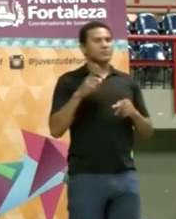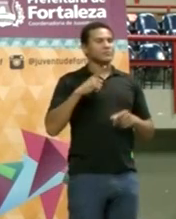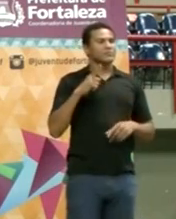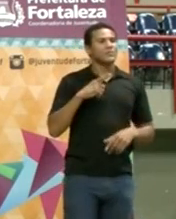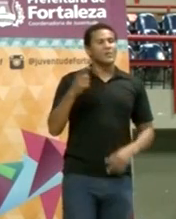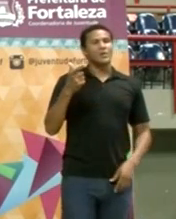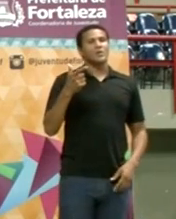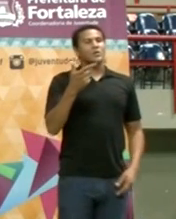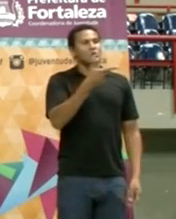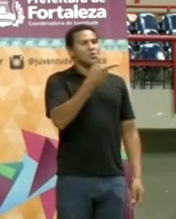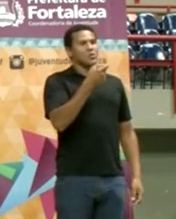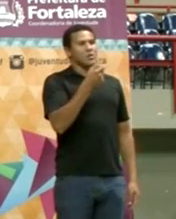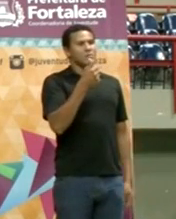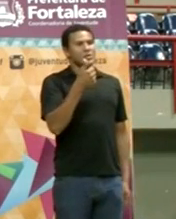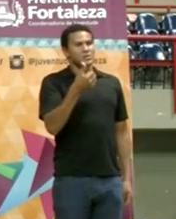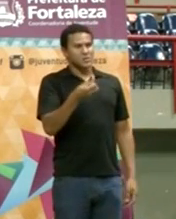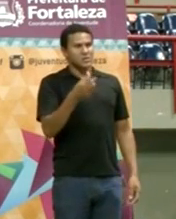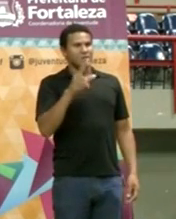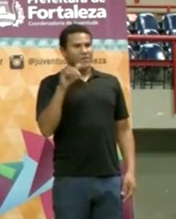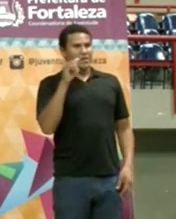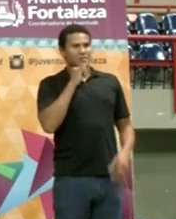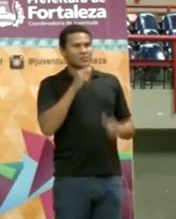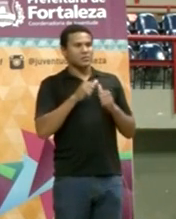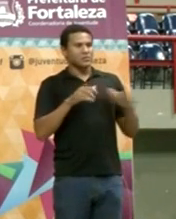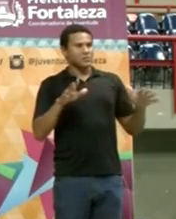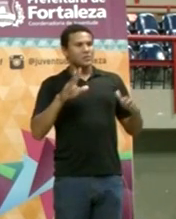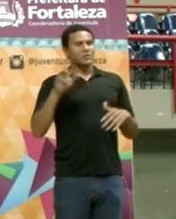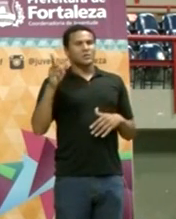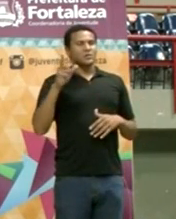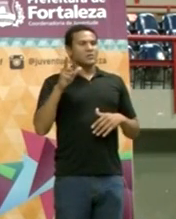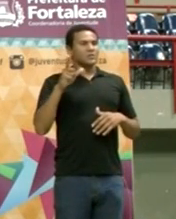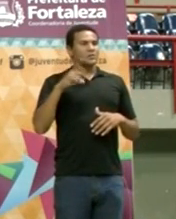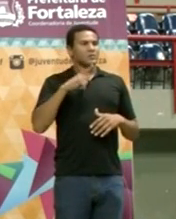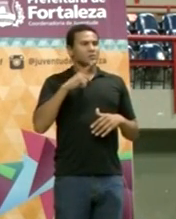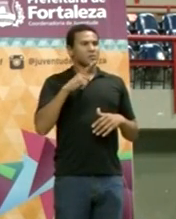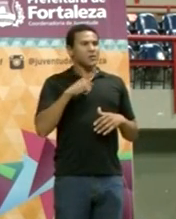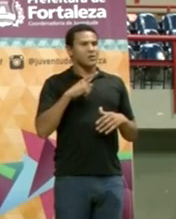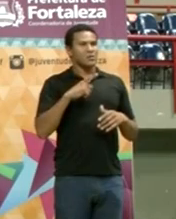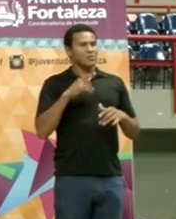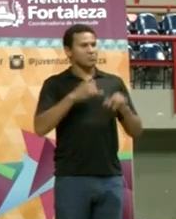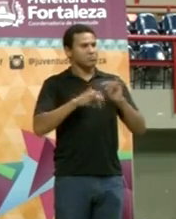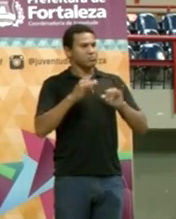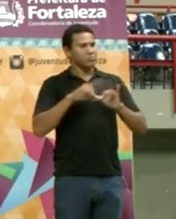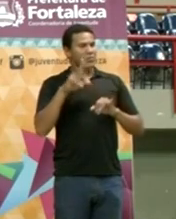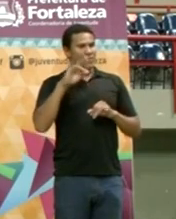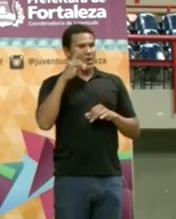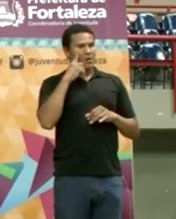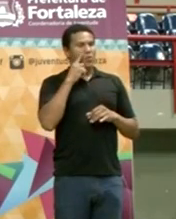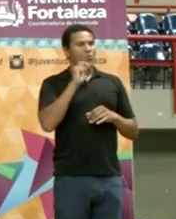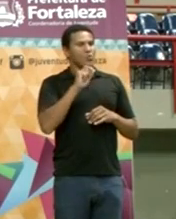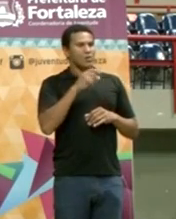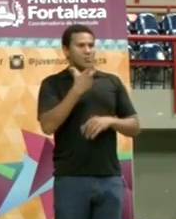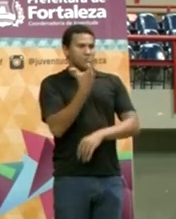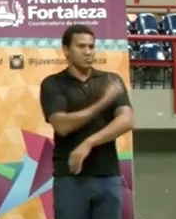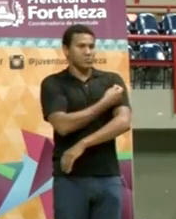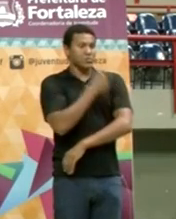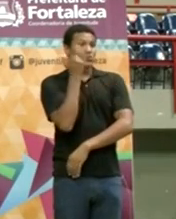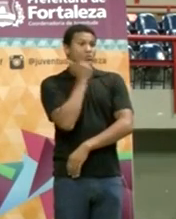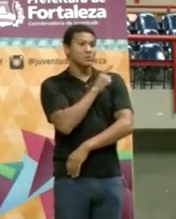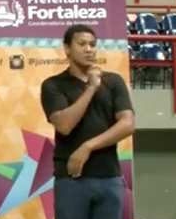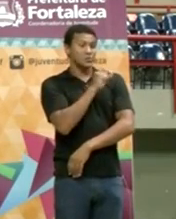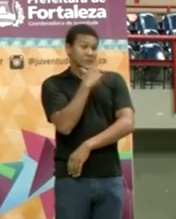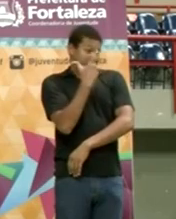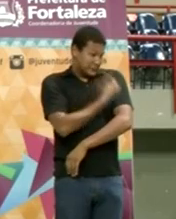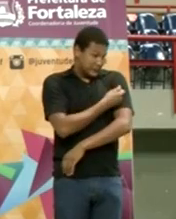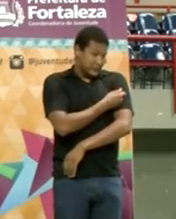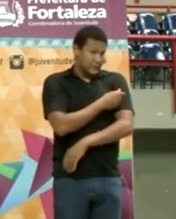é um laboratório francês, está lançando uma vacina que tem como base uma bactéria que você aplica na pessoa e quando